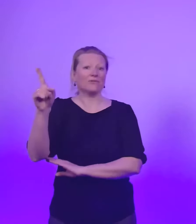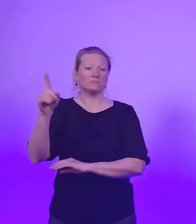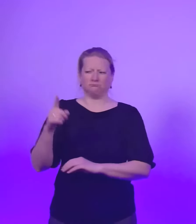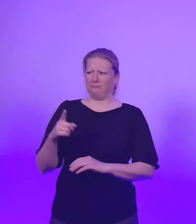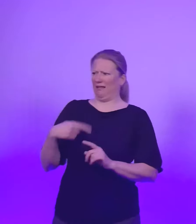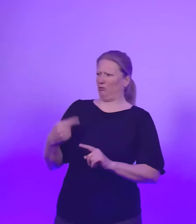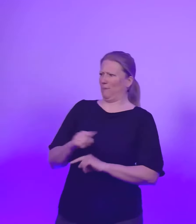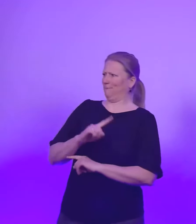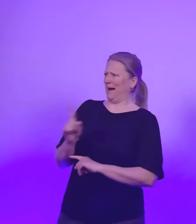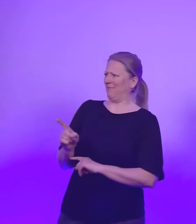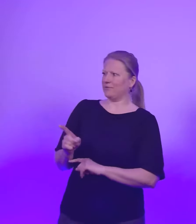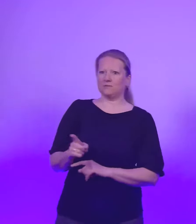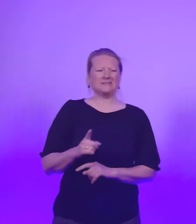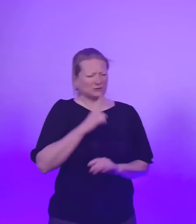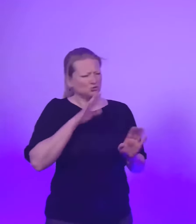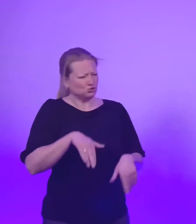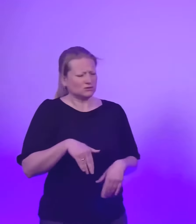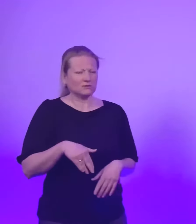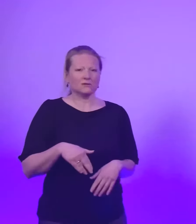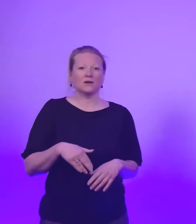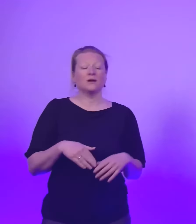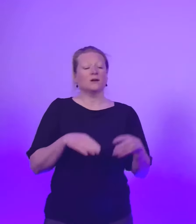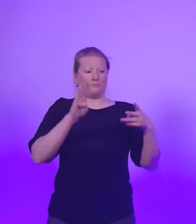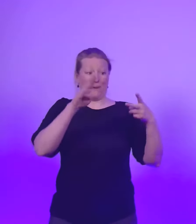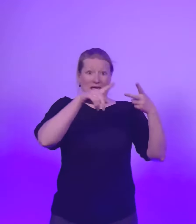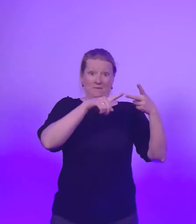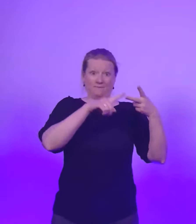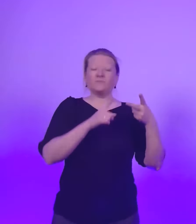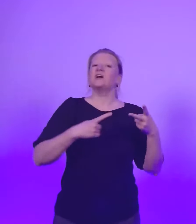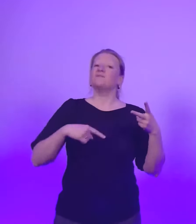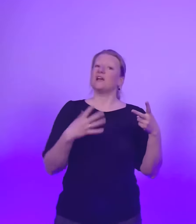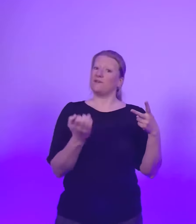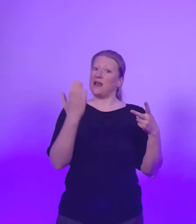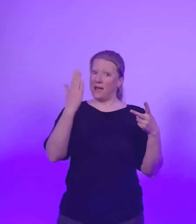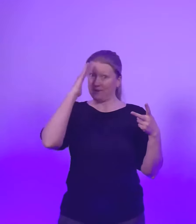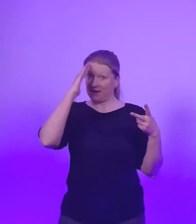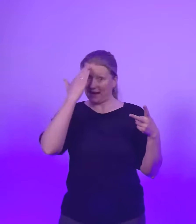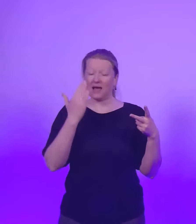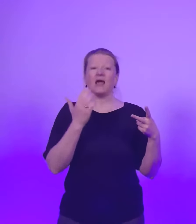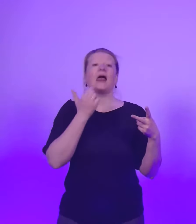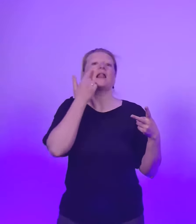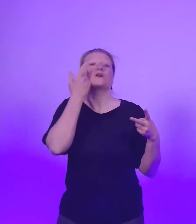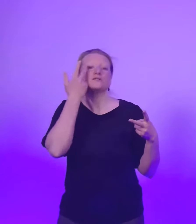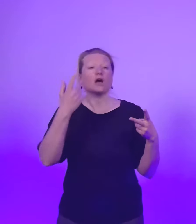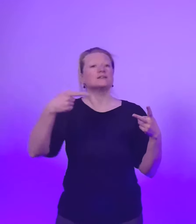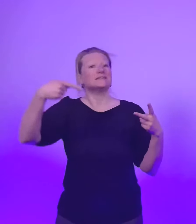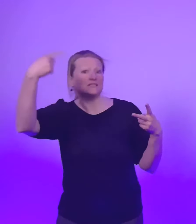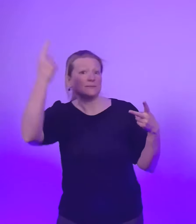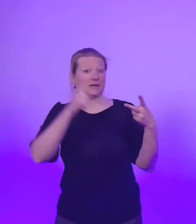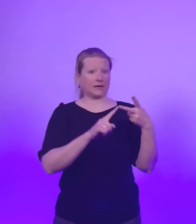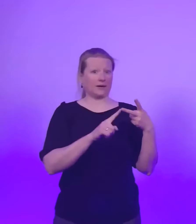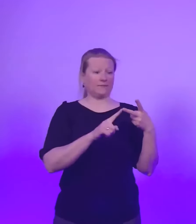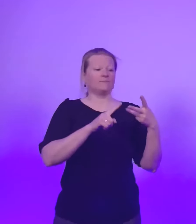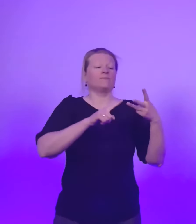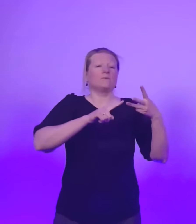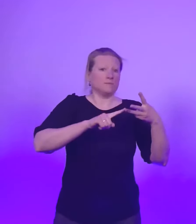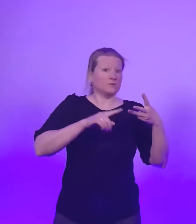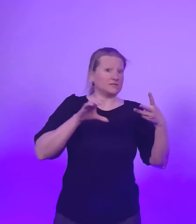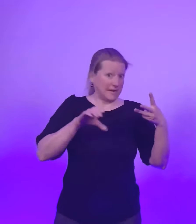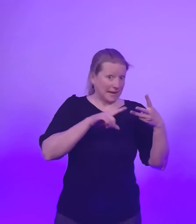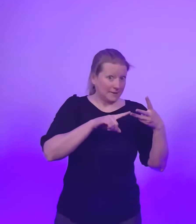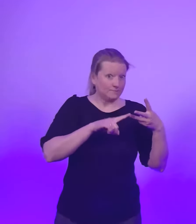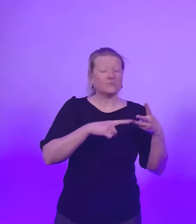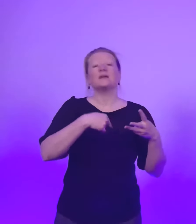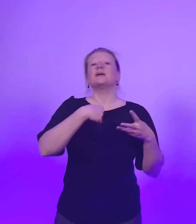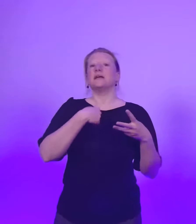maand? Sst. B. En wij willen hem kennen elke dag steeds meer. C. En ik